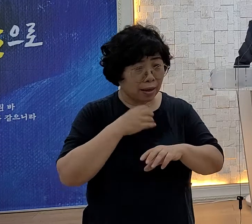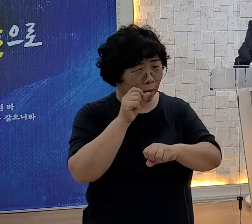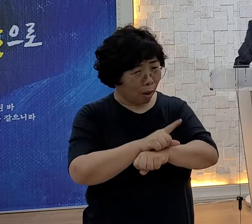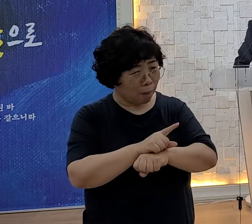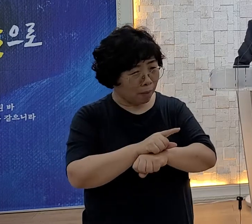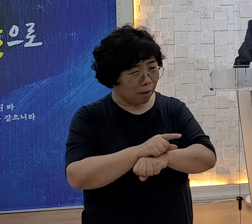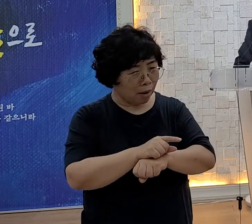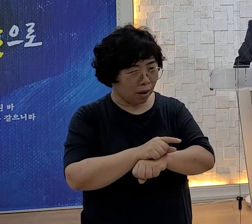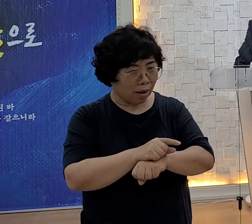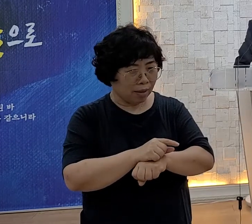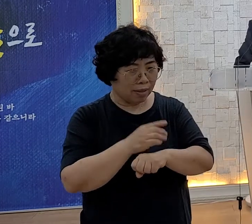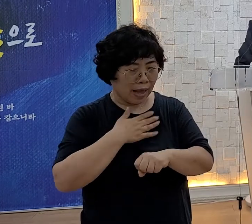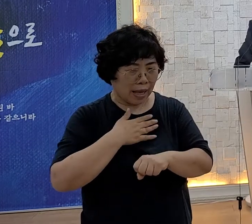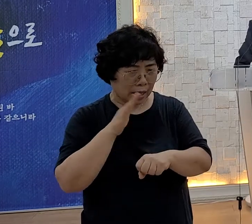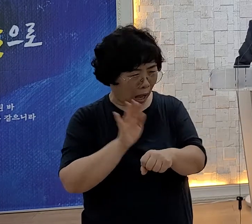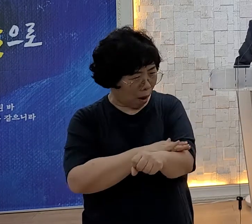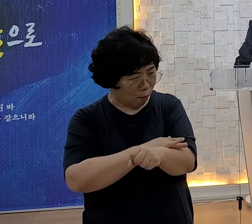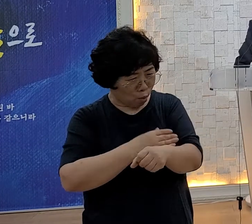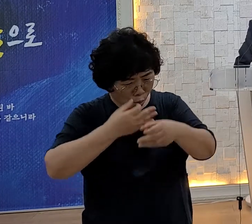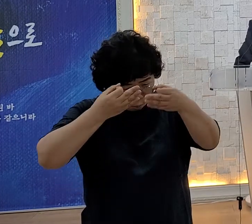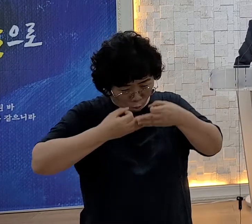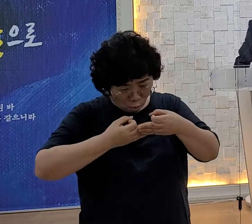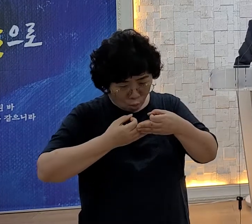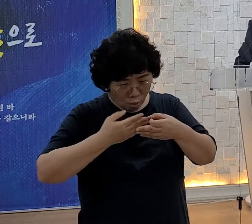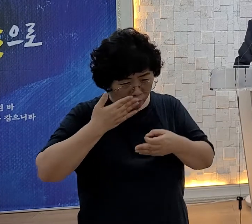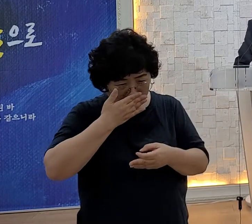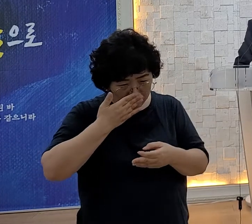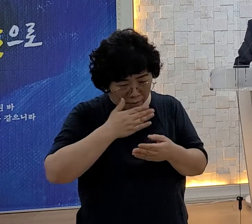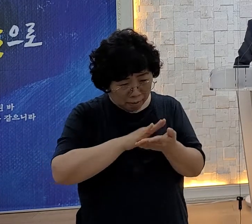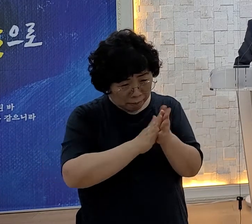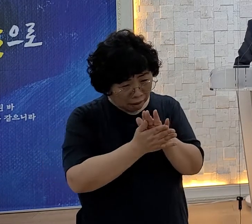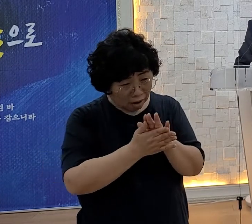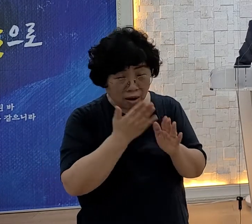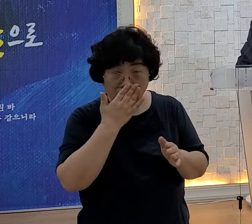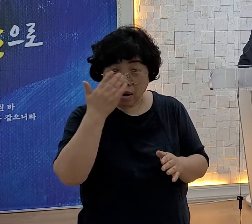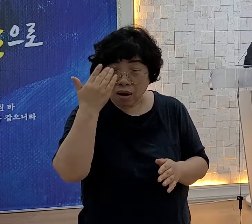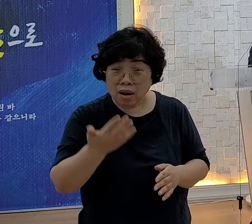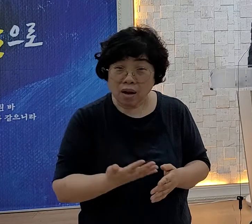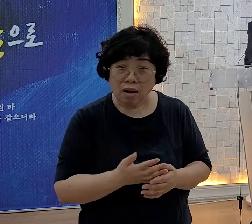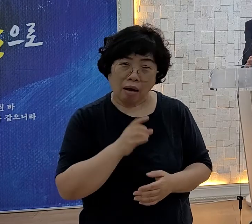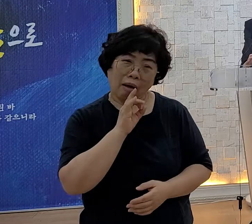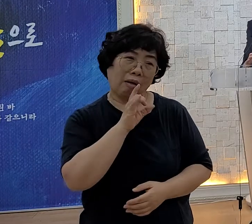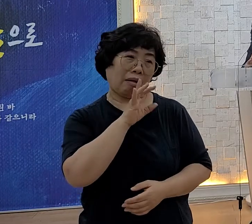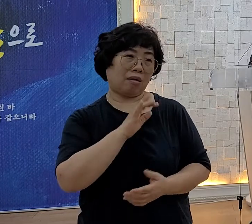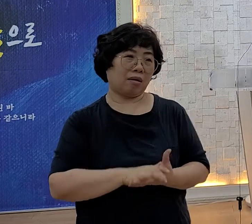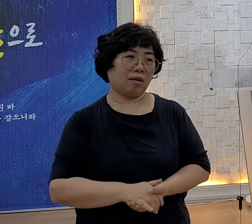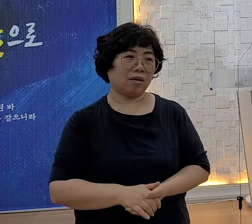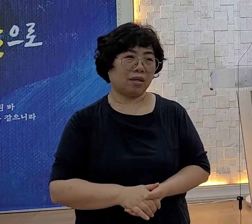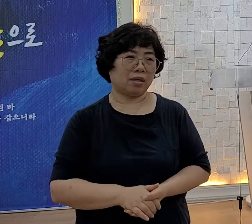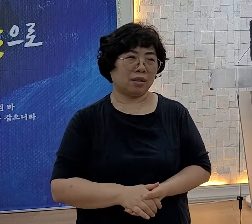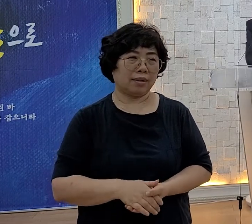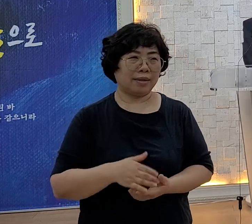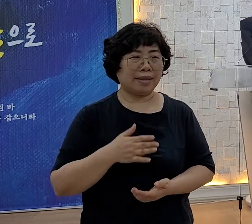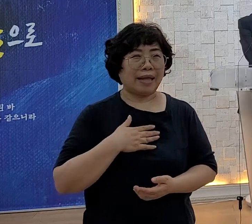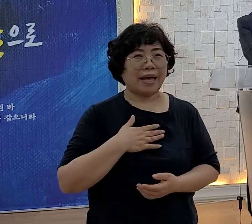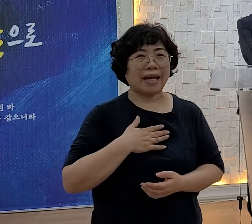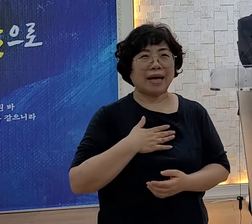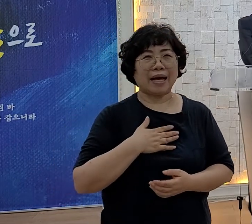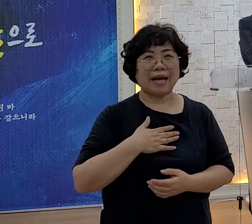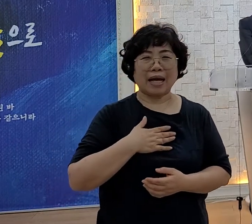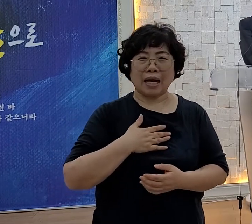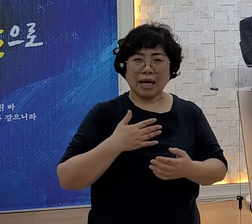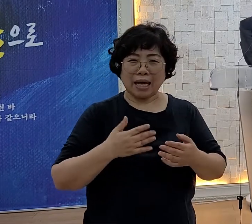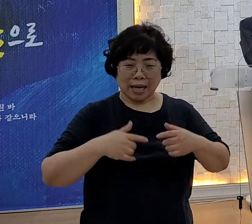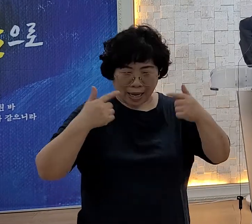문제점들이 다듬어지고 연단이 되면 얼마나 좋겠습니까? 너무 좋을 때 막 우리도 또 성품도 덩달아